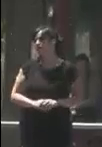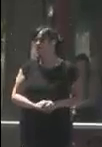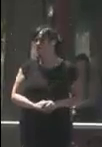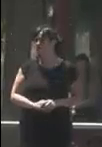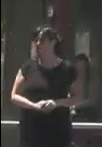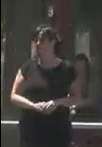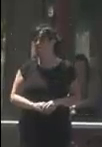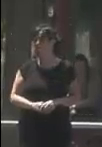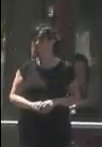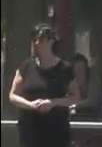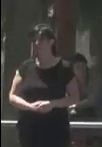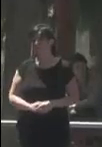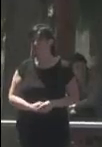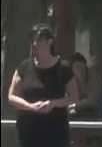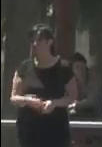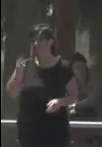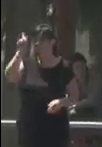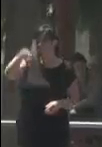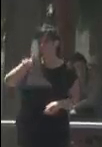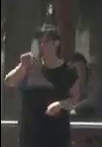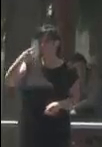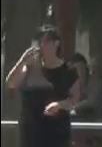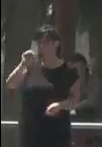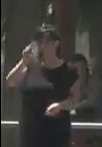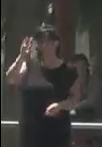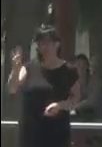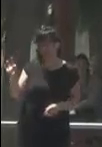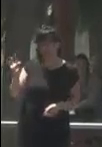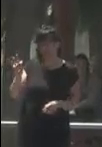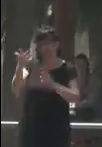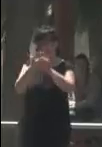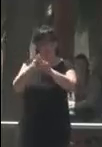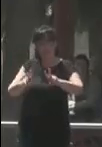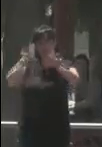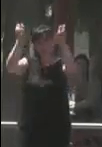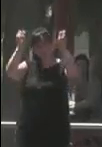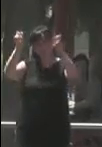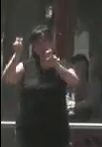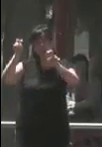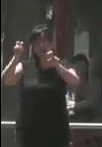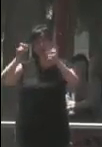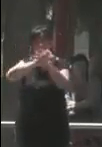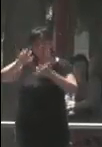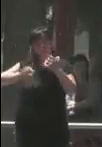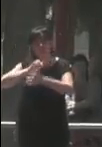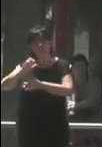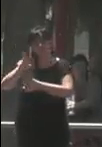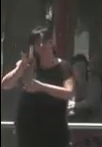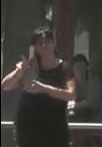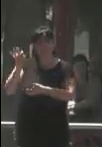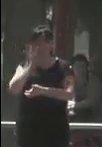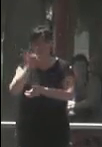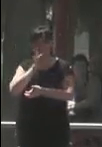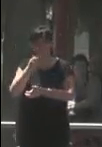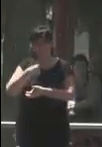E dicía Alberto, se lembrou dos irmandiños, e eu me lembraba, bueno, dunha revolta no